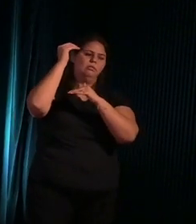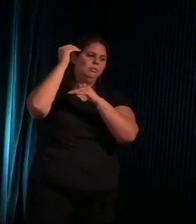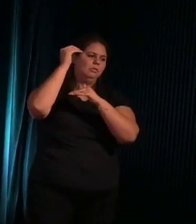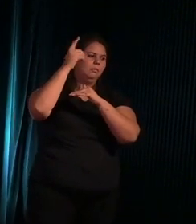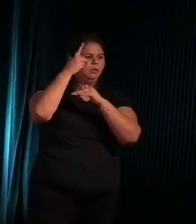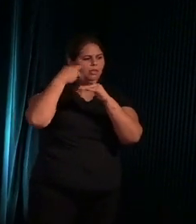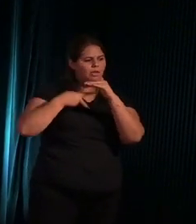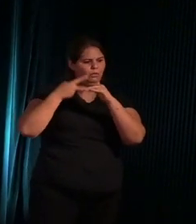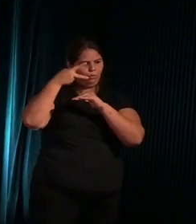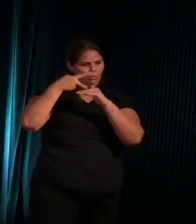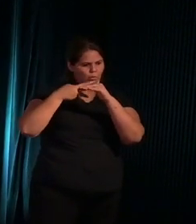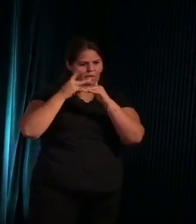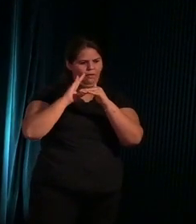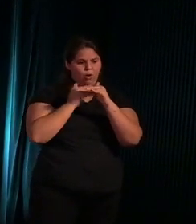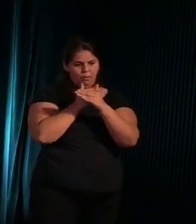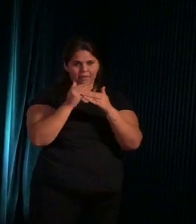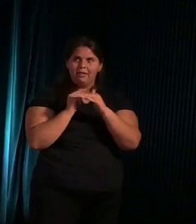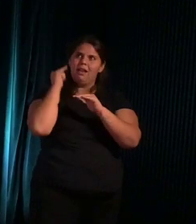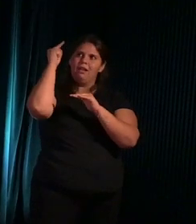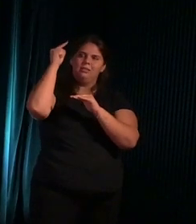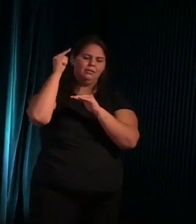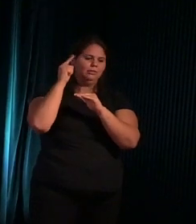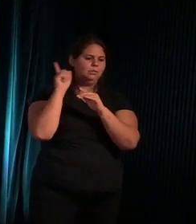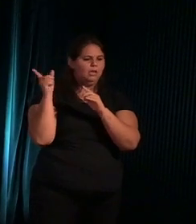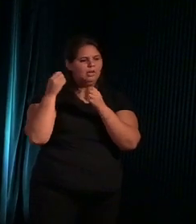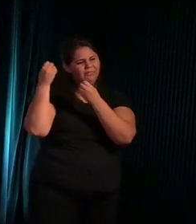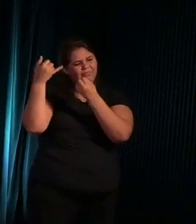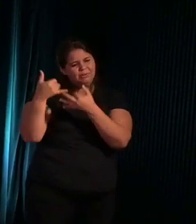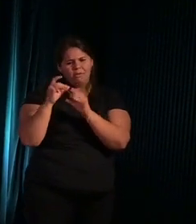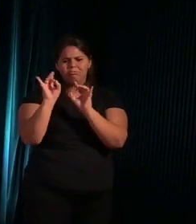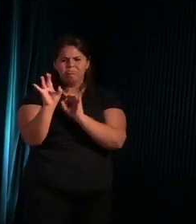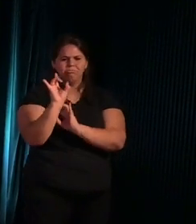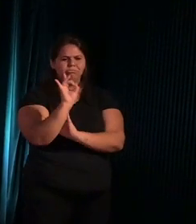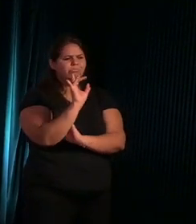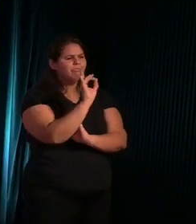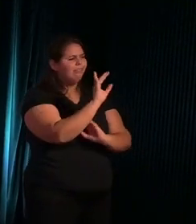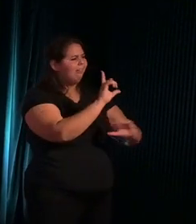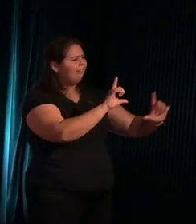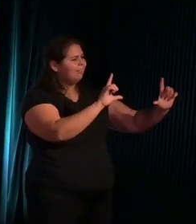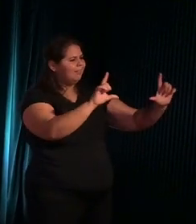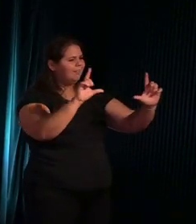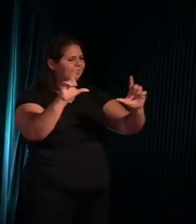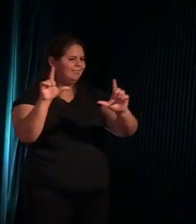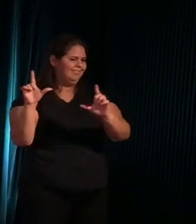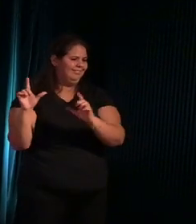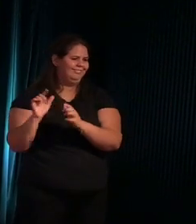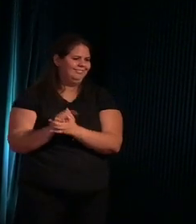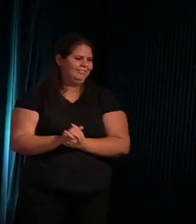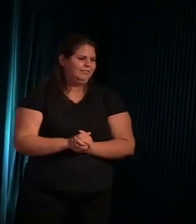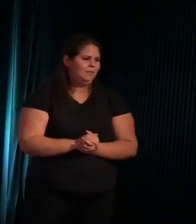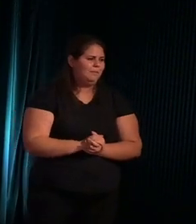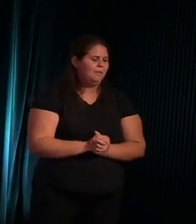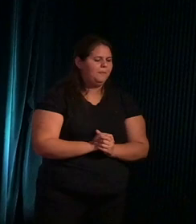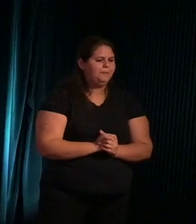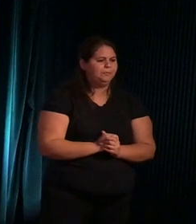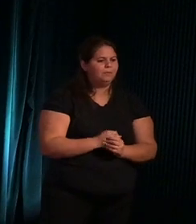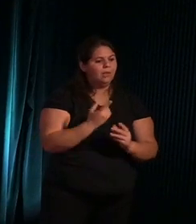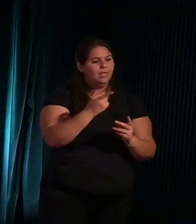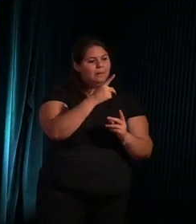distribui nos dois andares, mas começamos ali junto à Pixinguinha, junto...